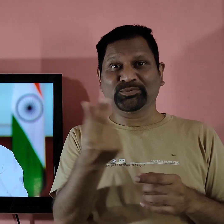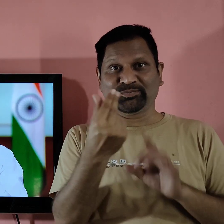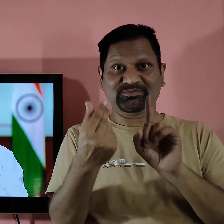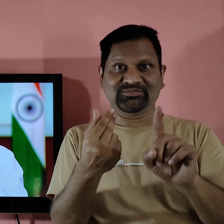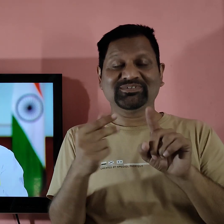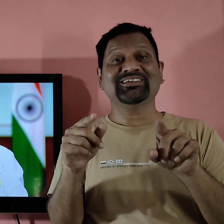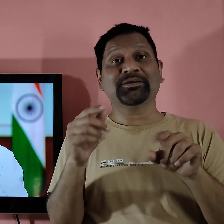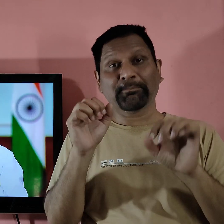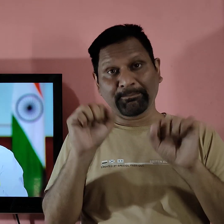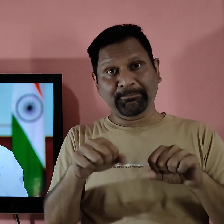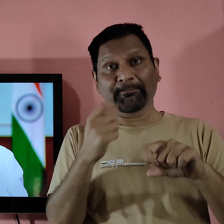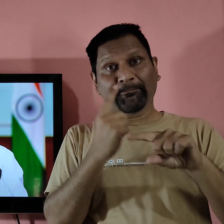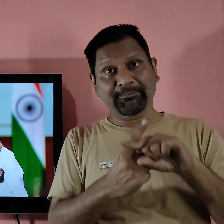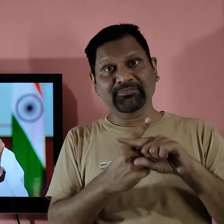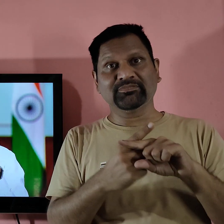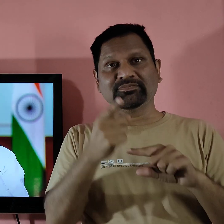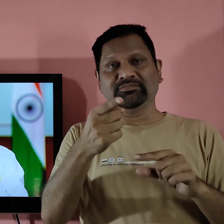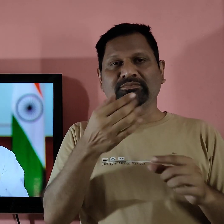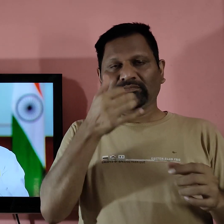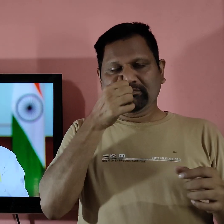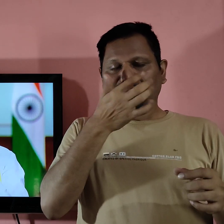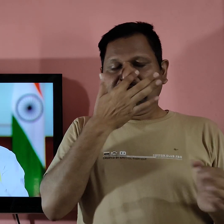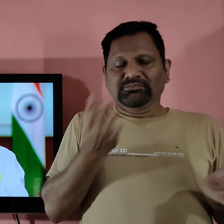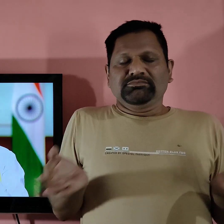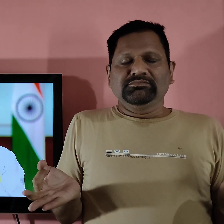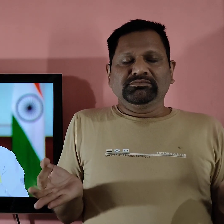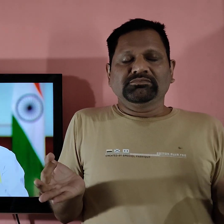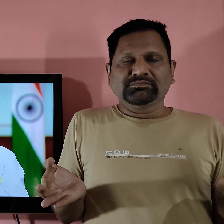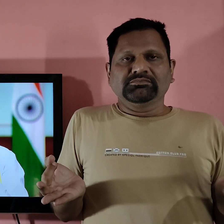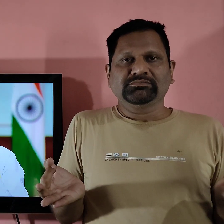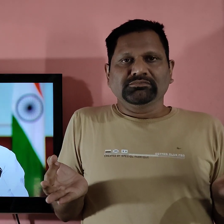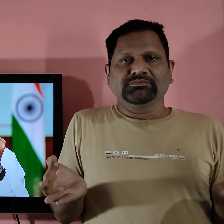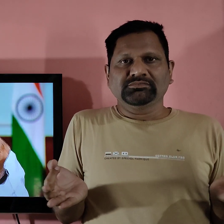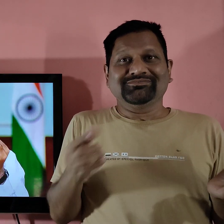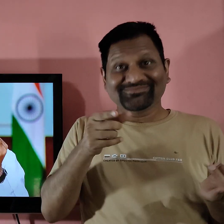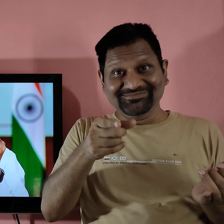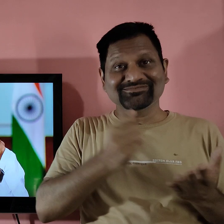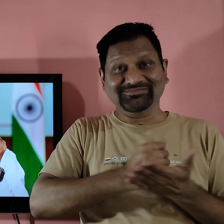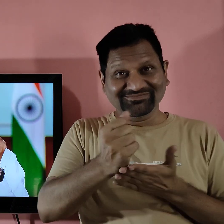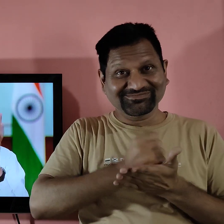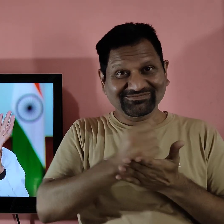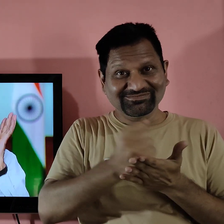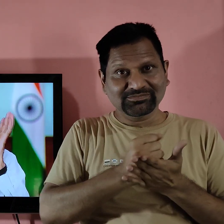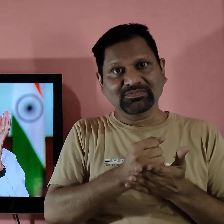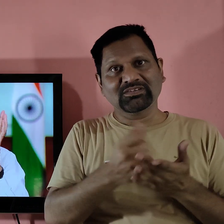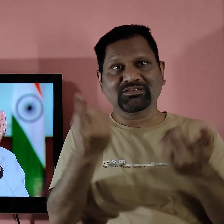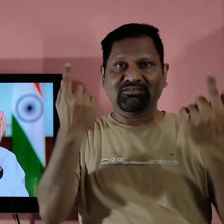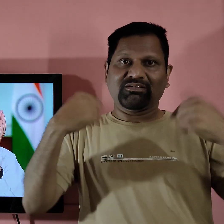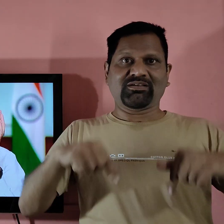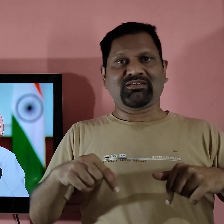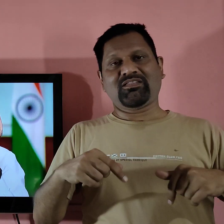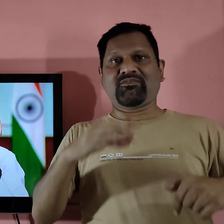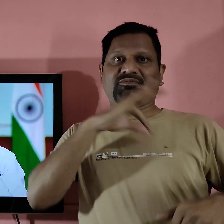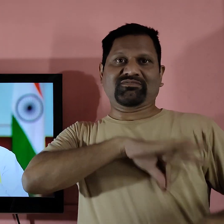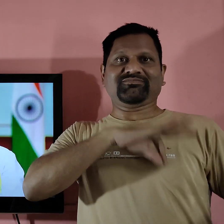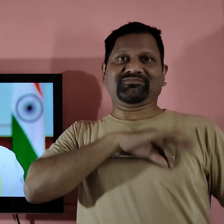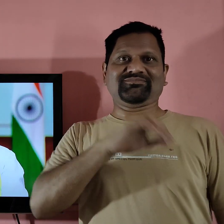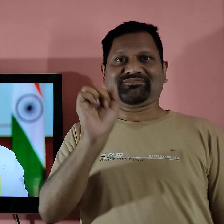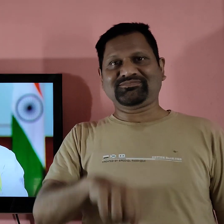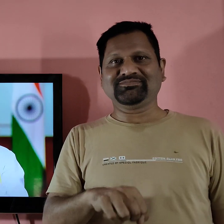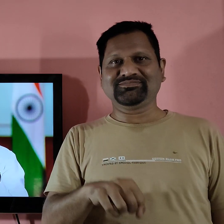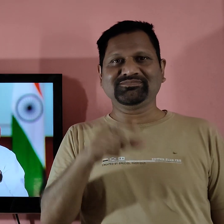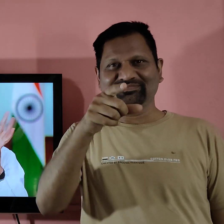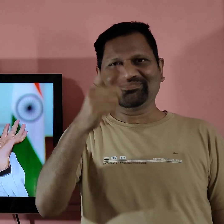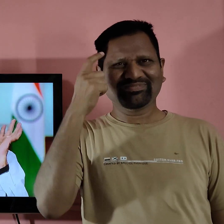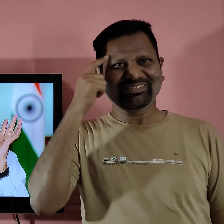हम नियमित रूप से योग प्राणायाम करेंगे तो निश्चित रूप से हमें लाभ ही होगा। ये